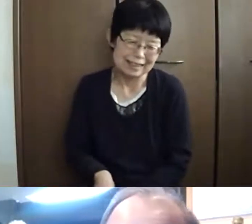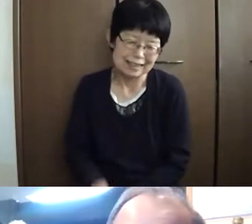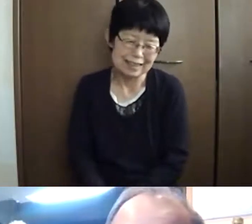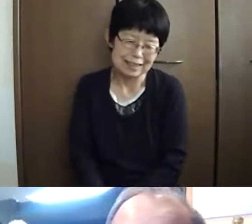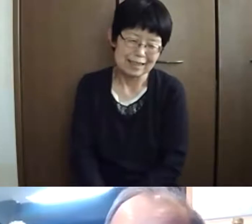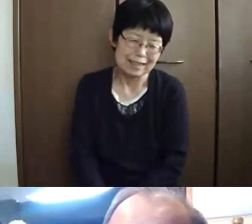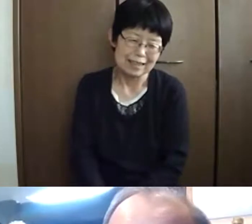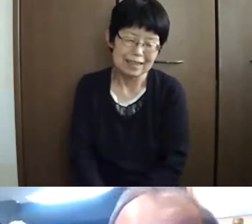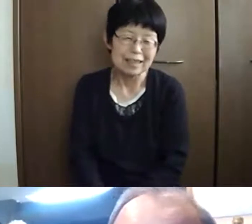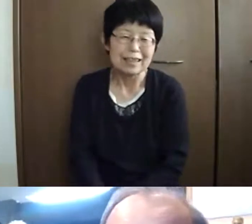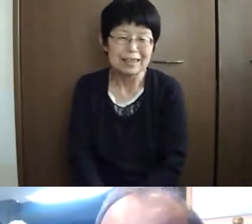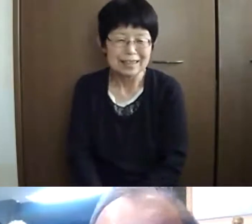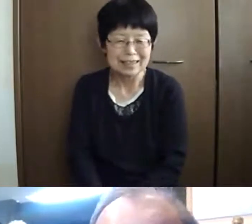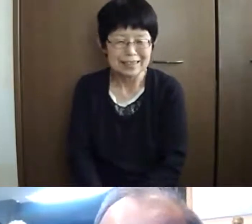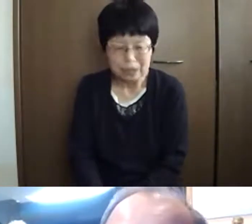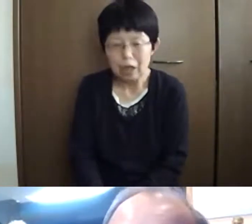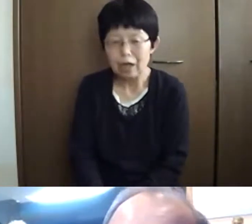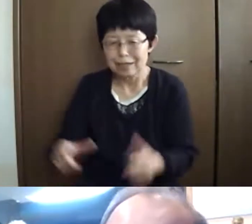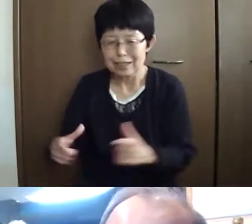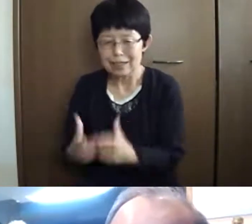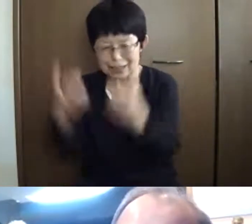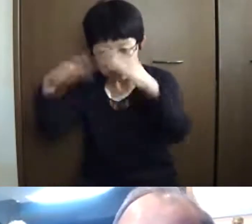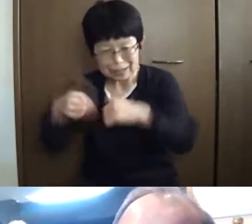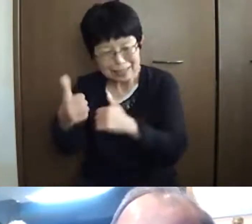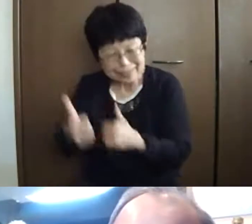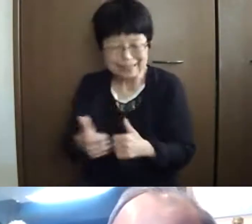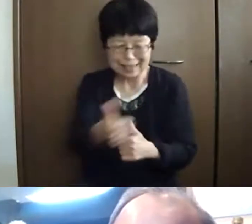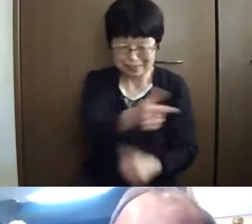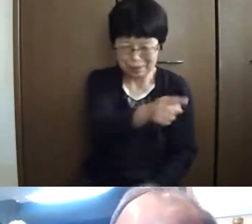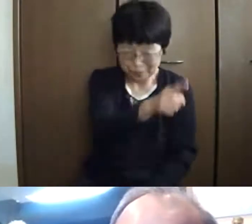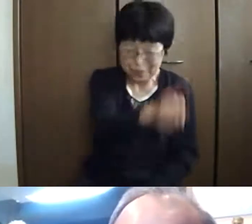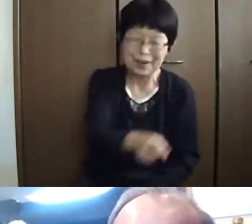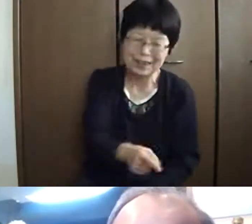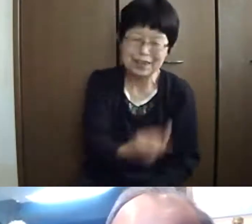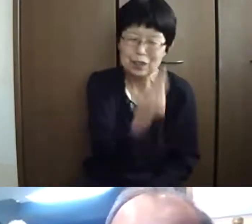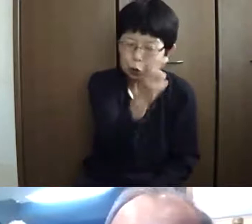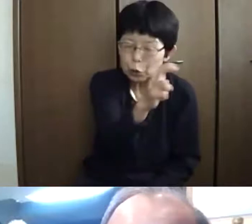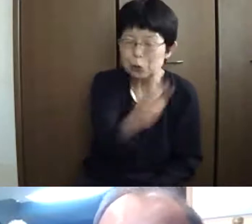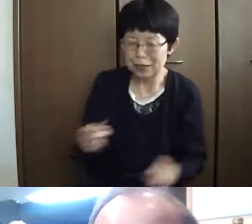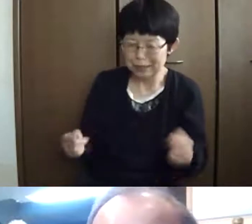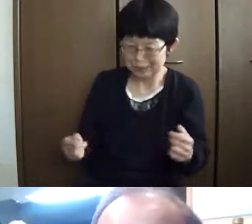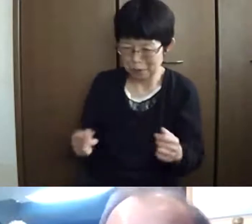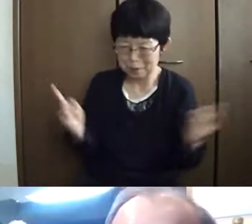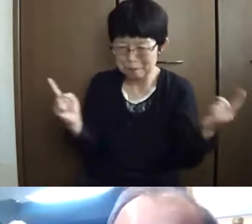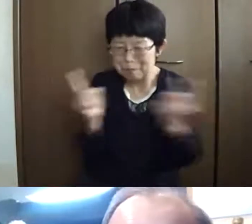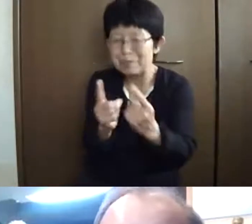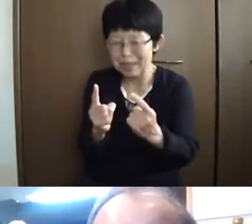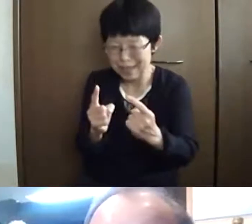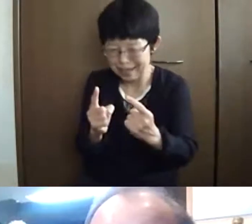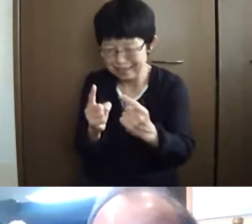ちょっと戦ってみればいいですね。どっちが強いか。 そうだね。そのうち1曲打ちましょう。 う